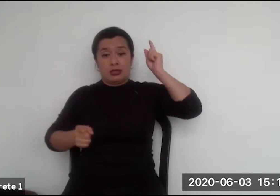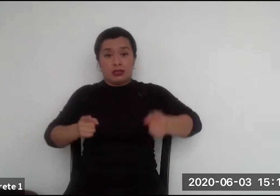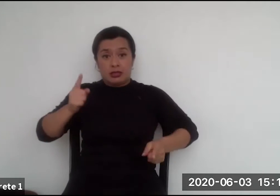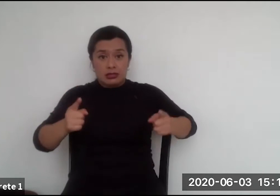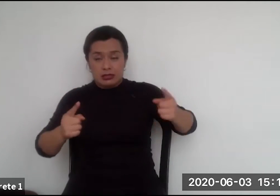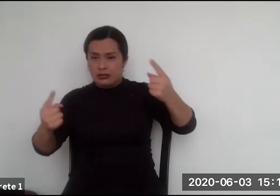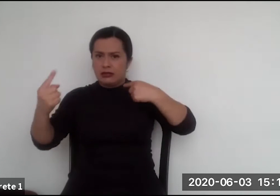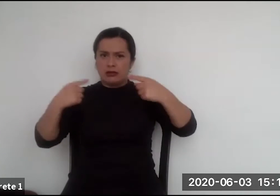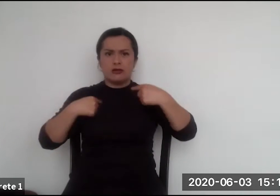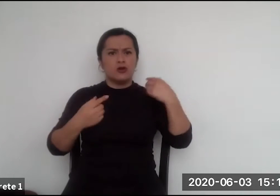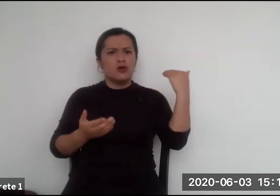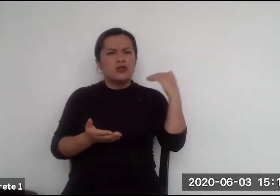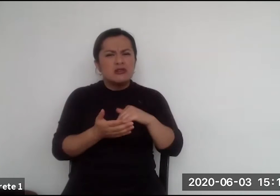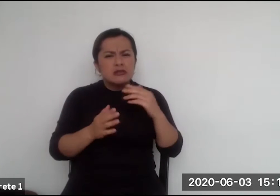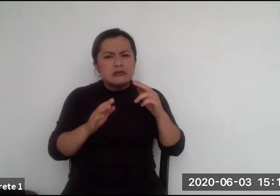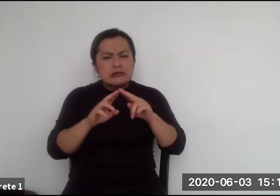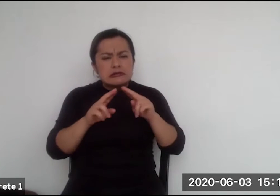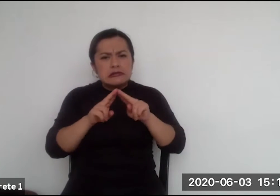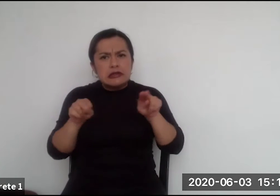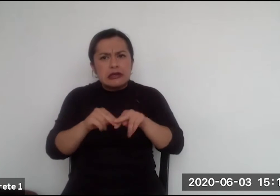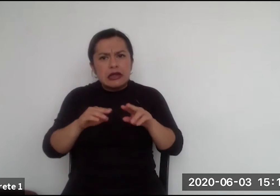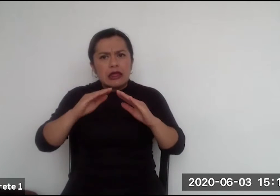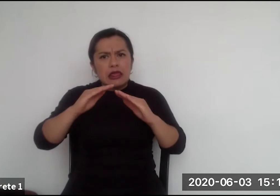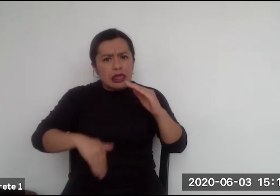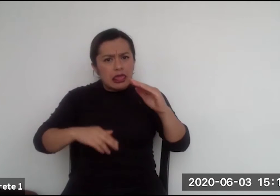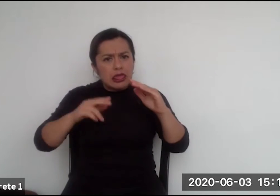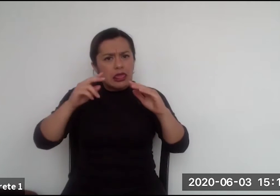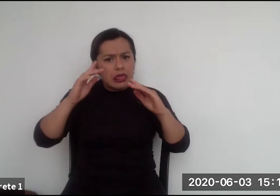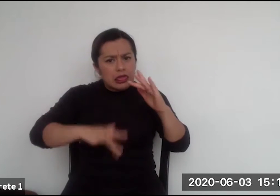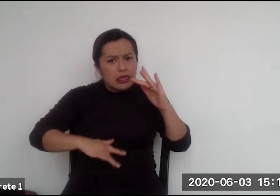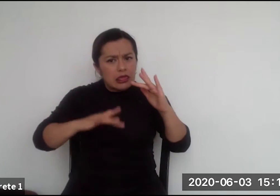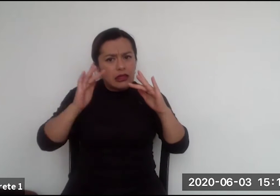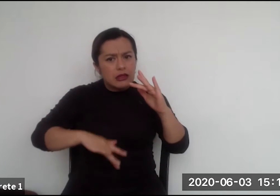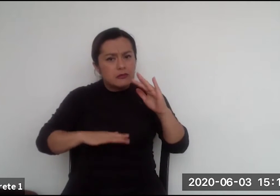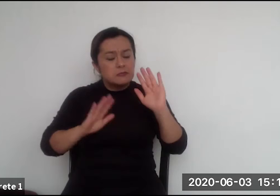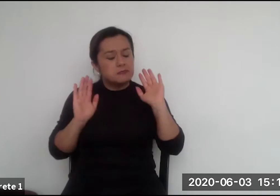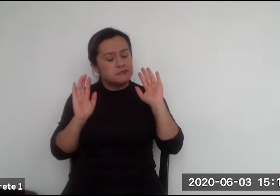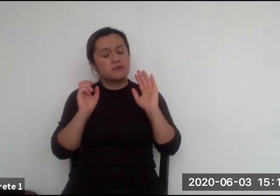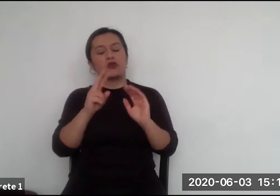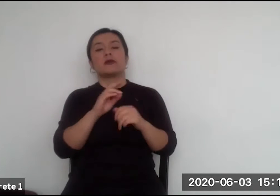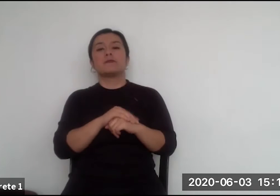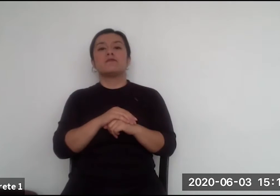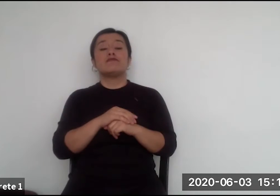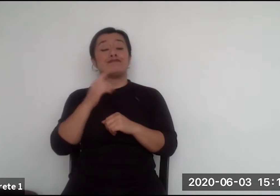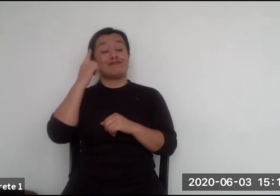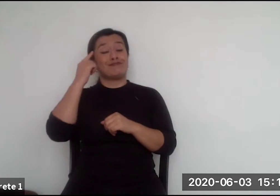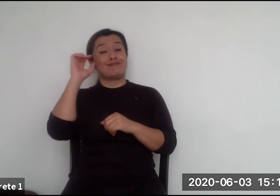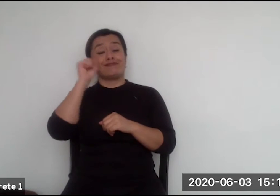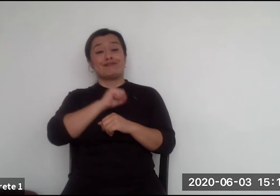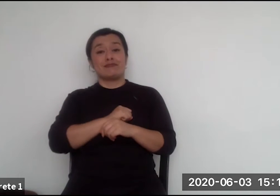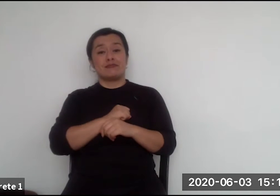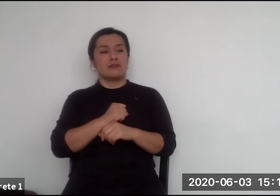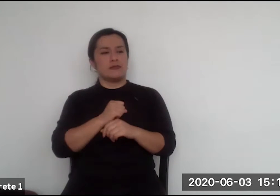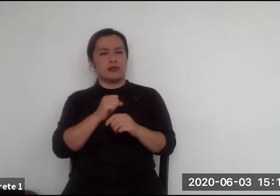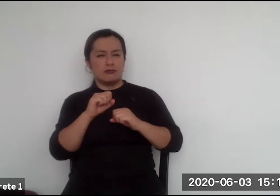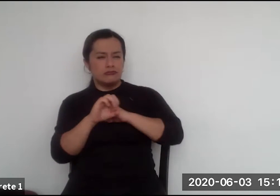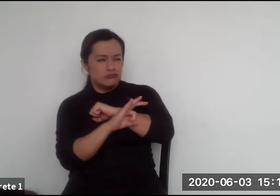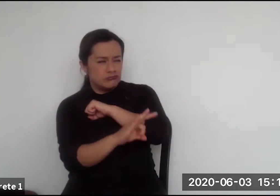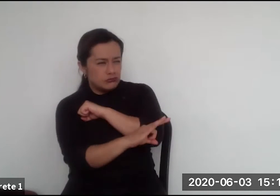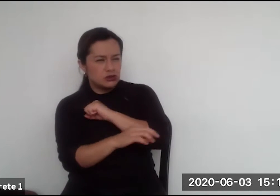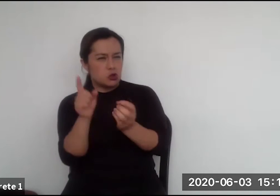estoy perdiendo la conexión, ¿cierto? Con toda una clara visión biopolítica y psicopolítica